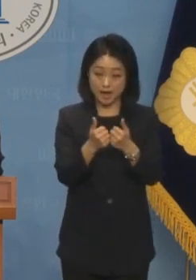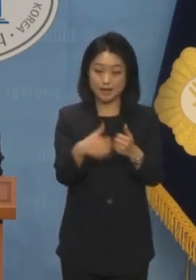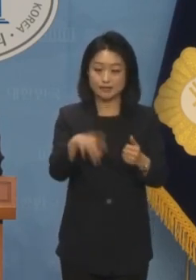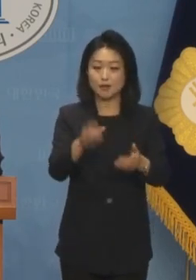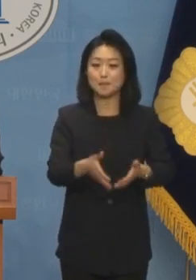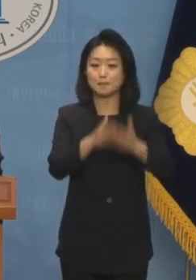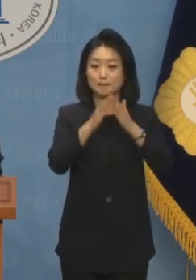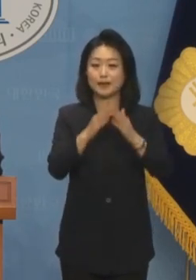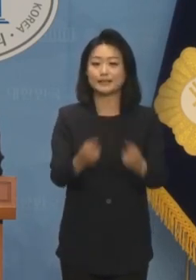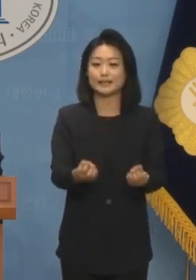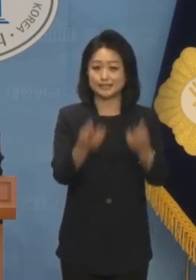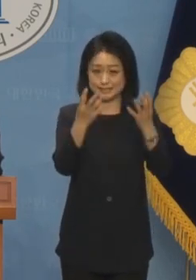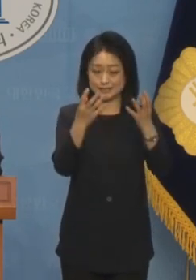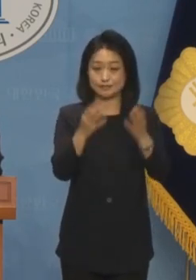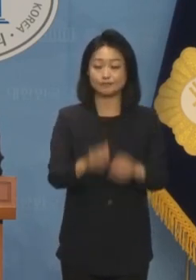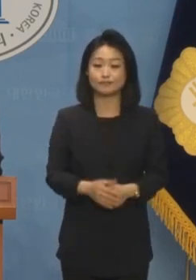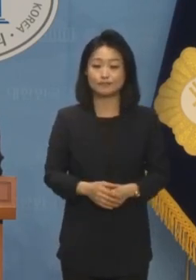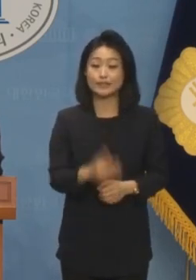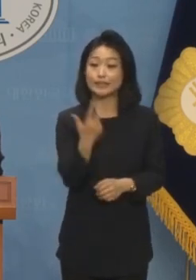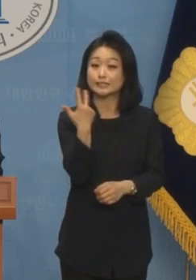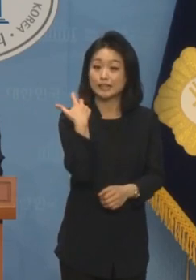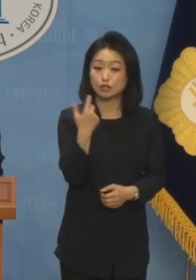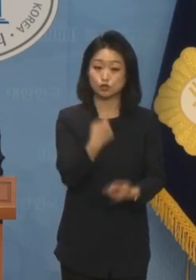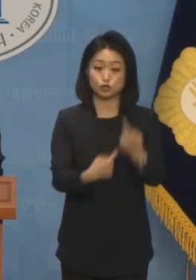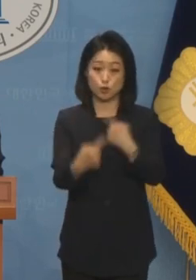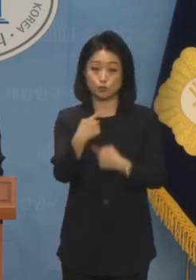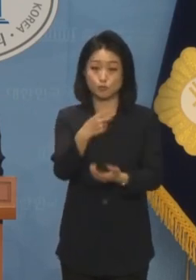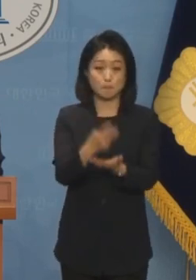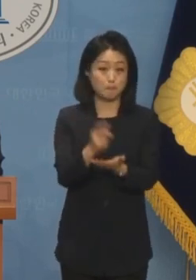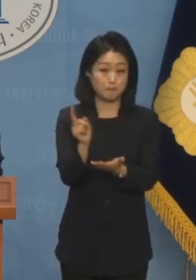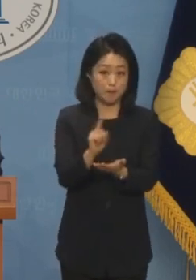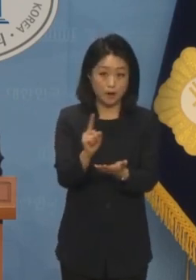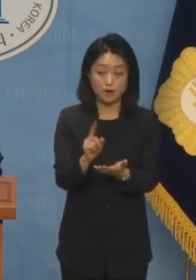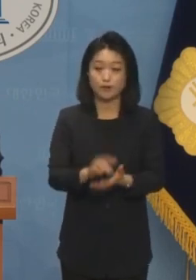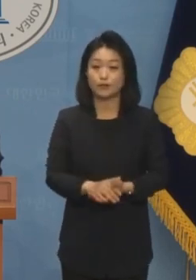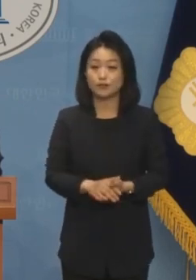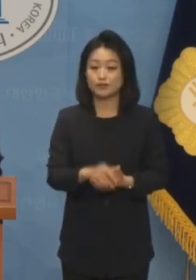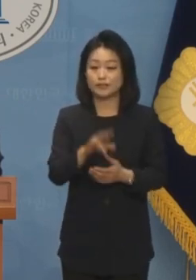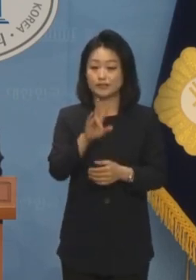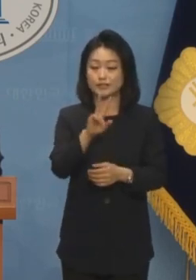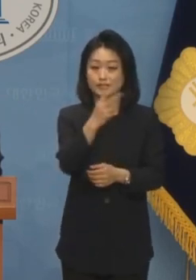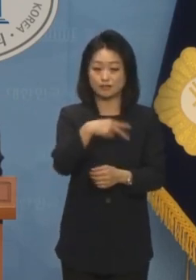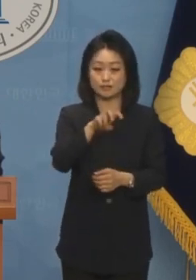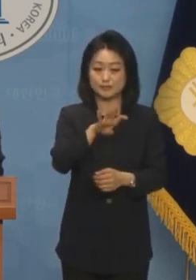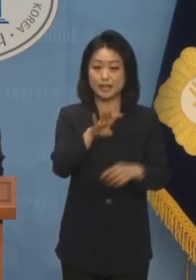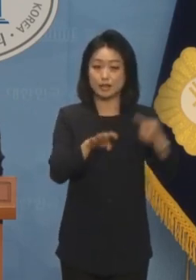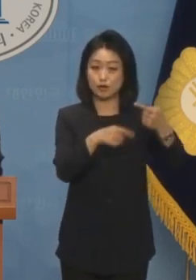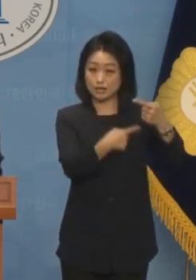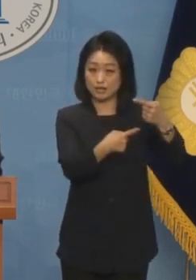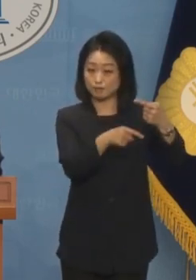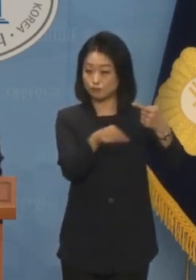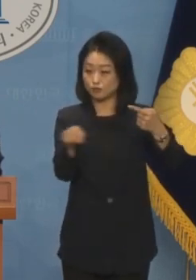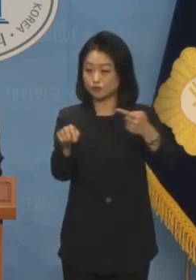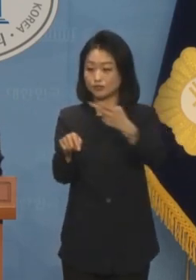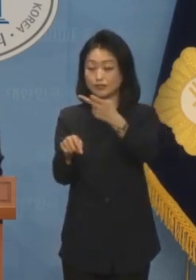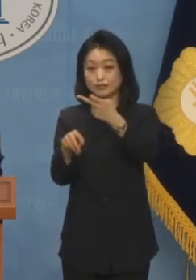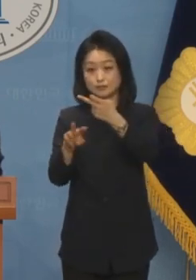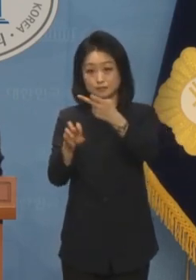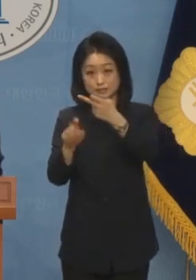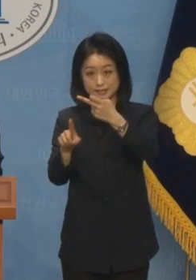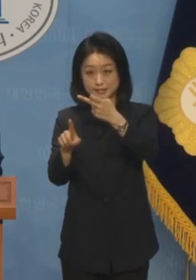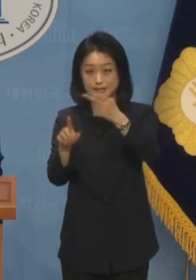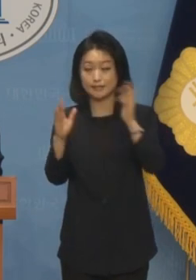개최합니다. 다음은 지난주 접수안입니다. 지난주에는 24년 1월 1일부터 12월